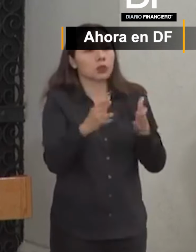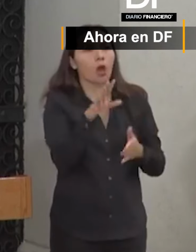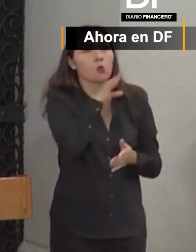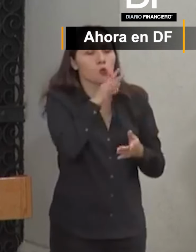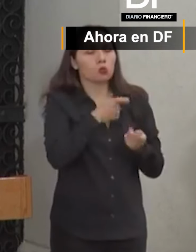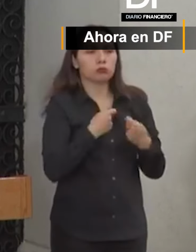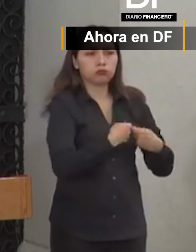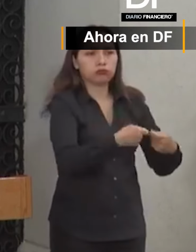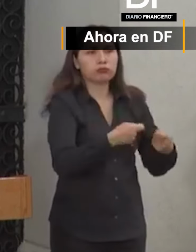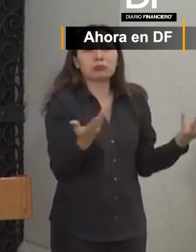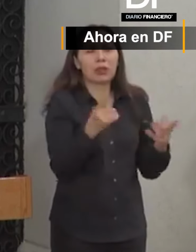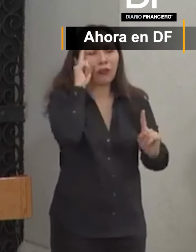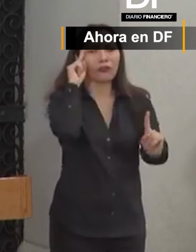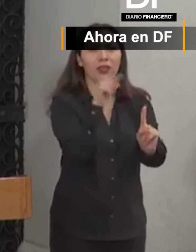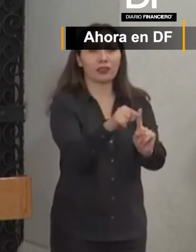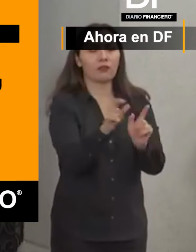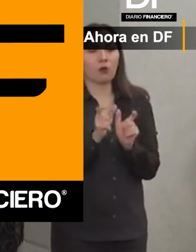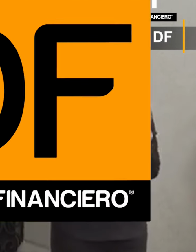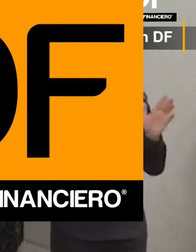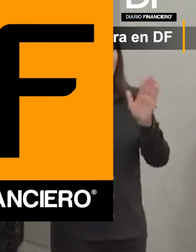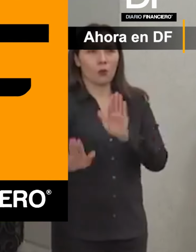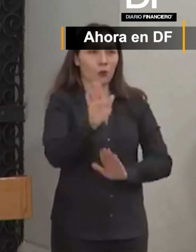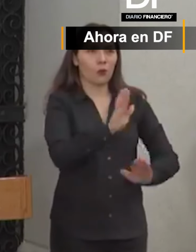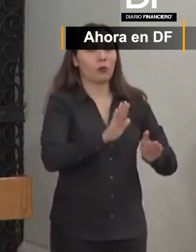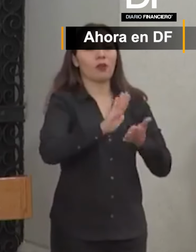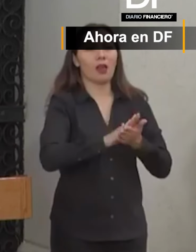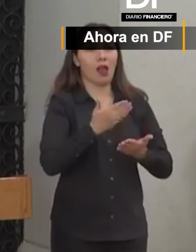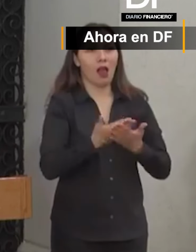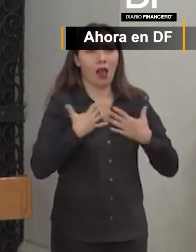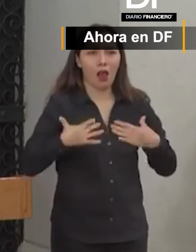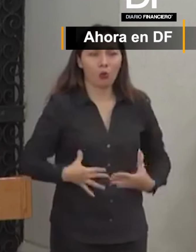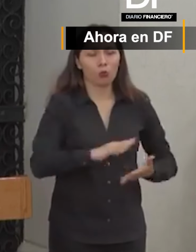utilizado con un solo propósito: proteger la salud de todos los chilenos.